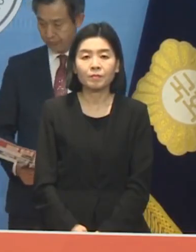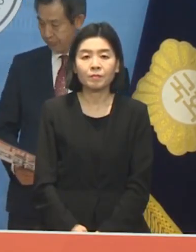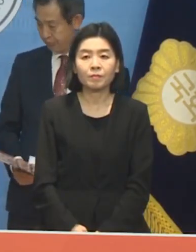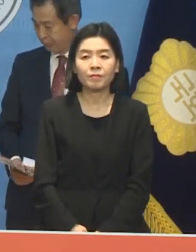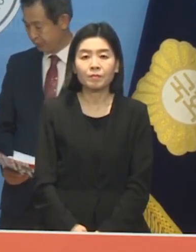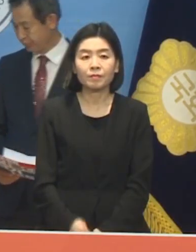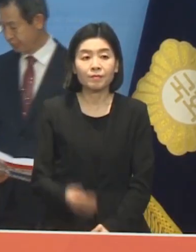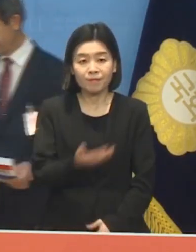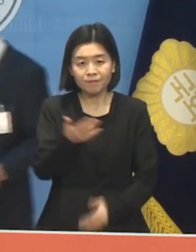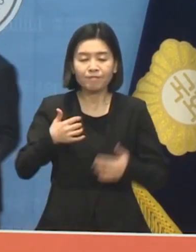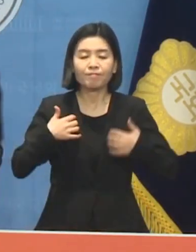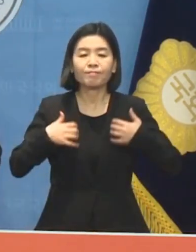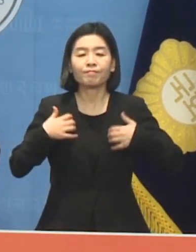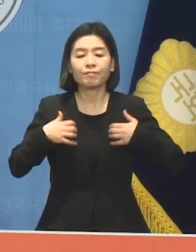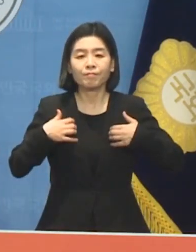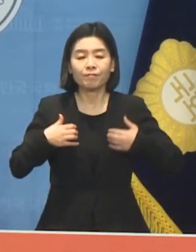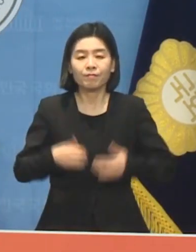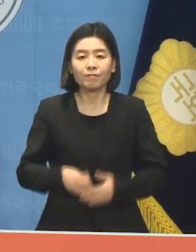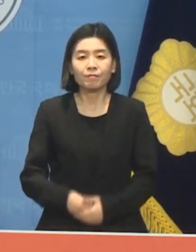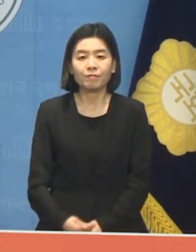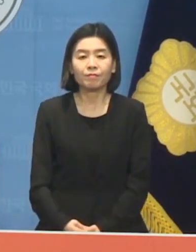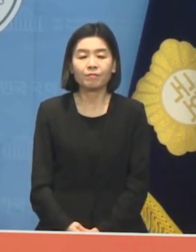기자 여러분 반갑습니다.